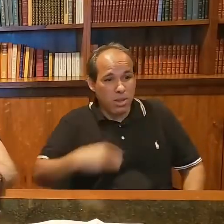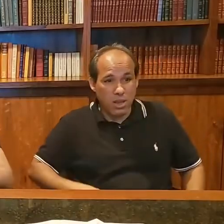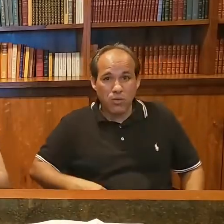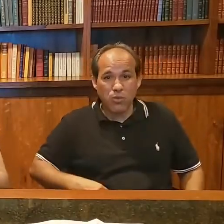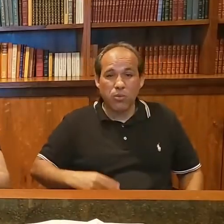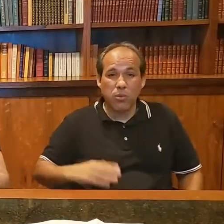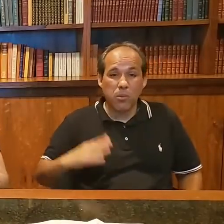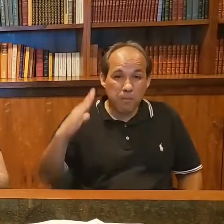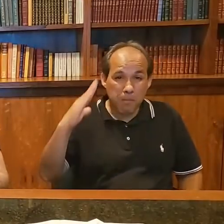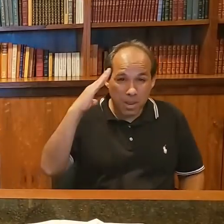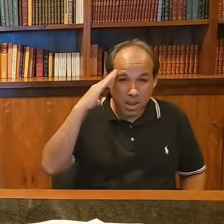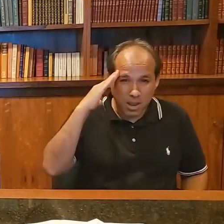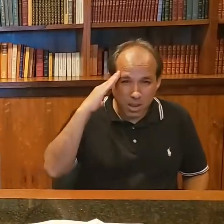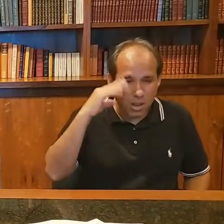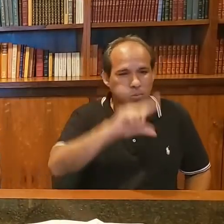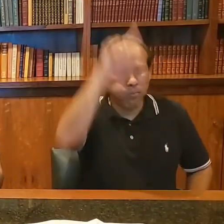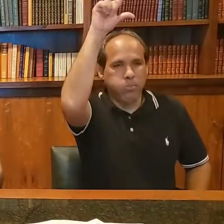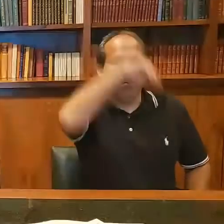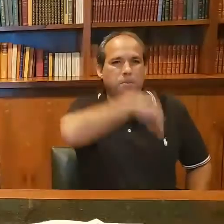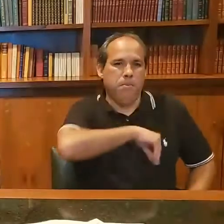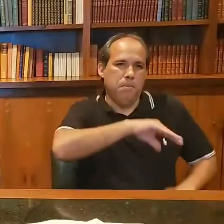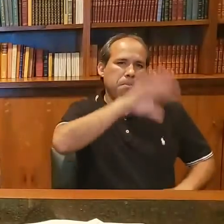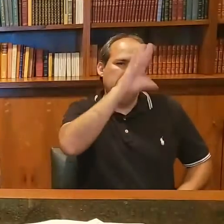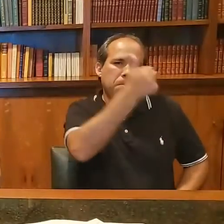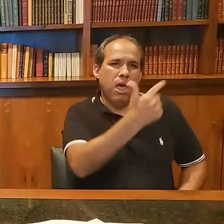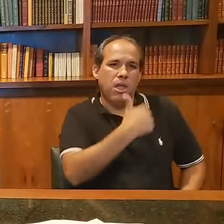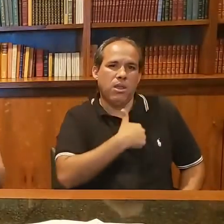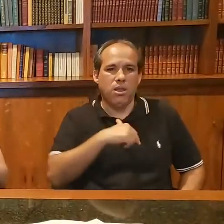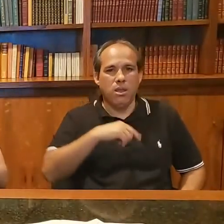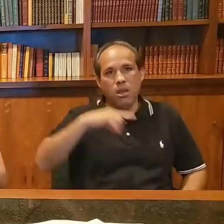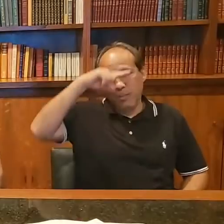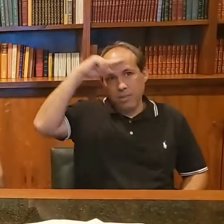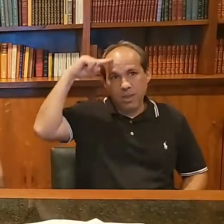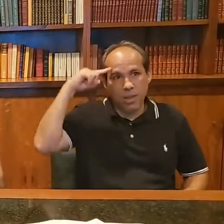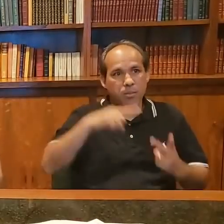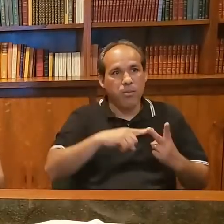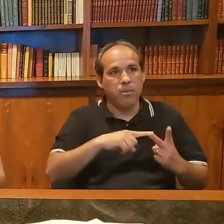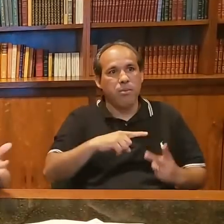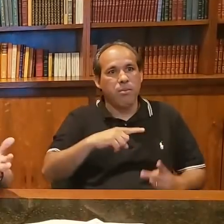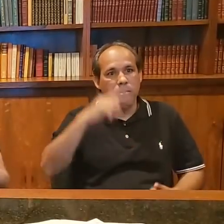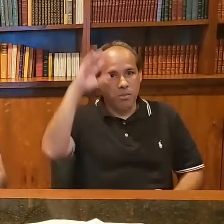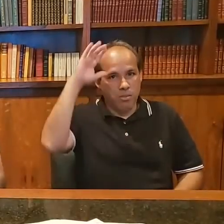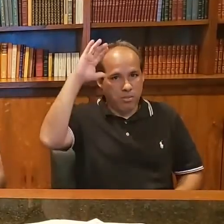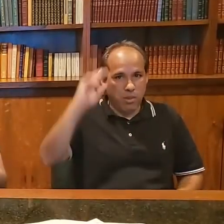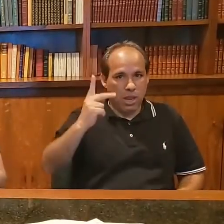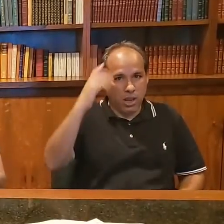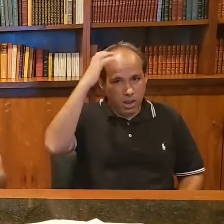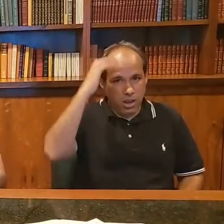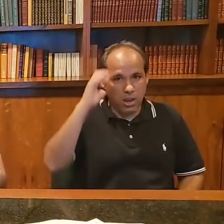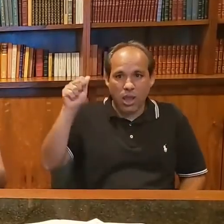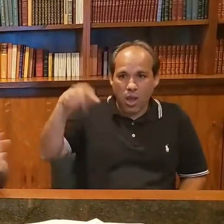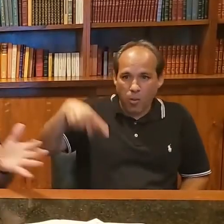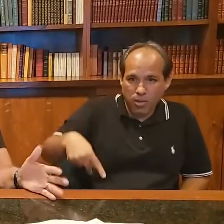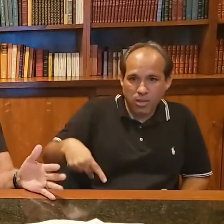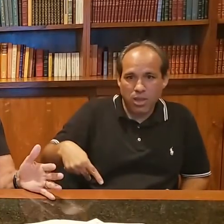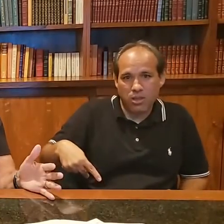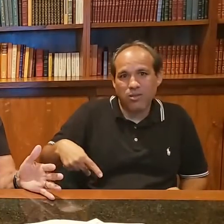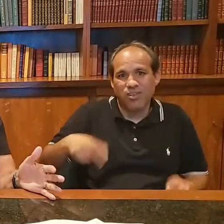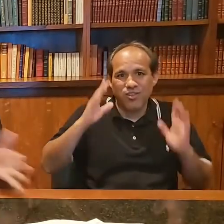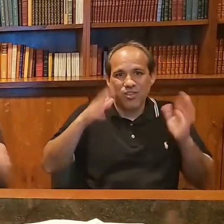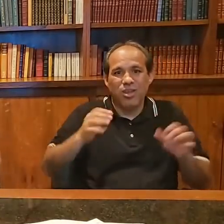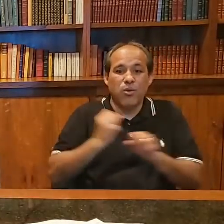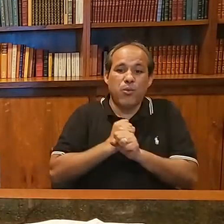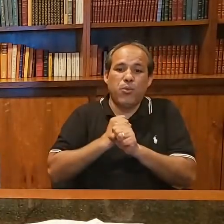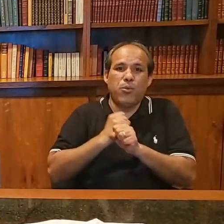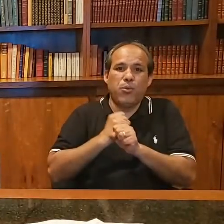O que acontece? O Ramos, o Braga Neto estão na reserva. Depois de 48 anos de serviço, 47, 48, estão na reserva.